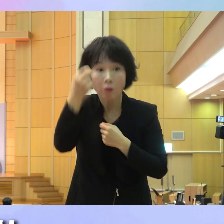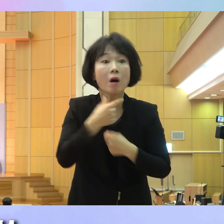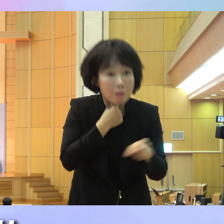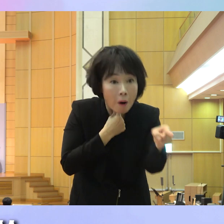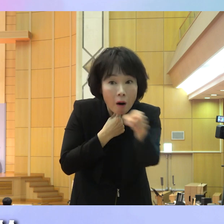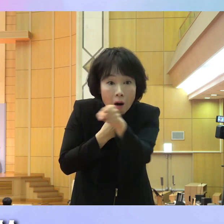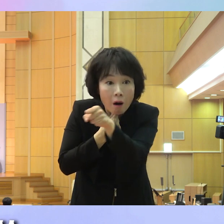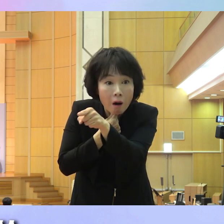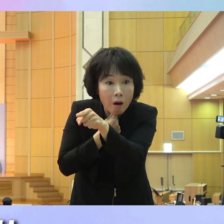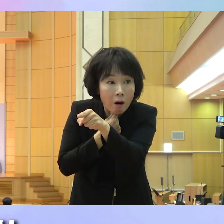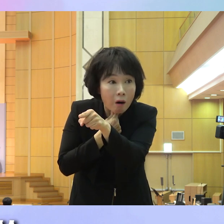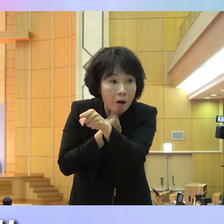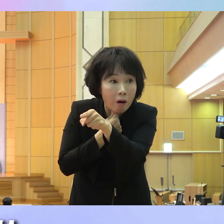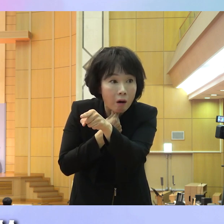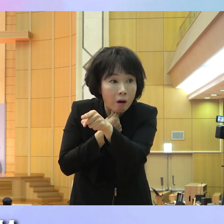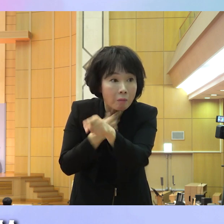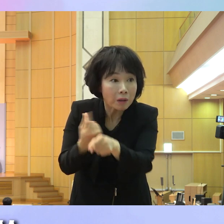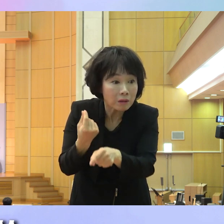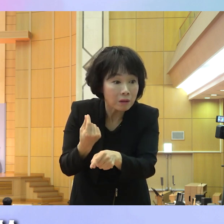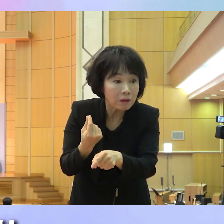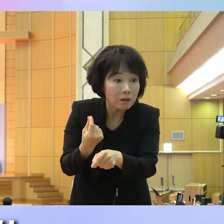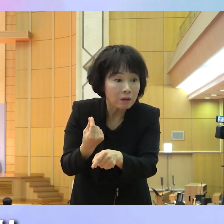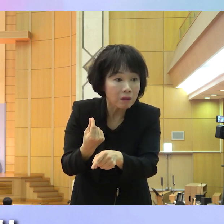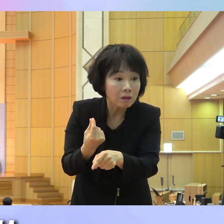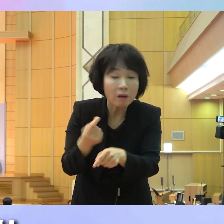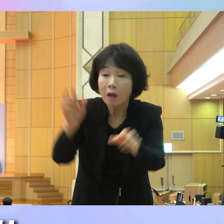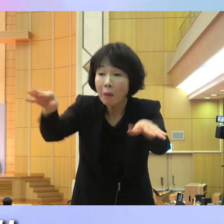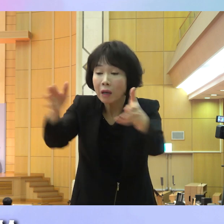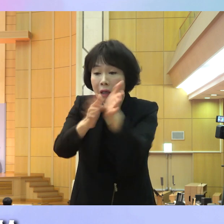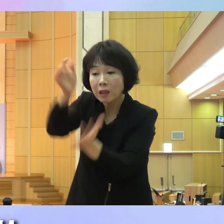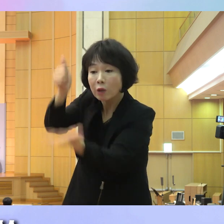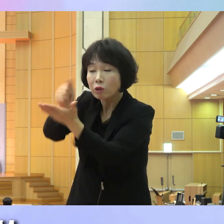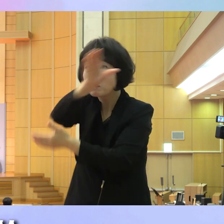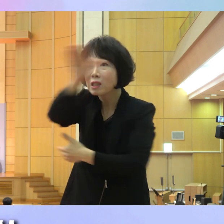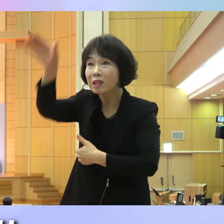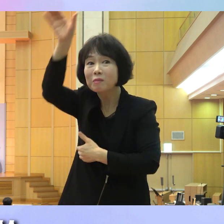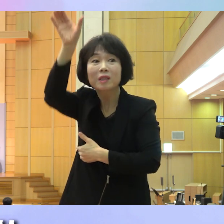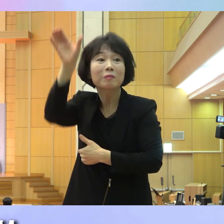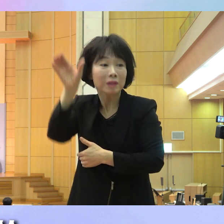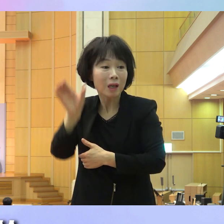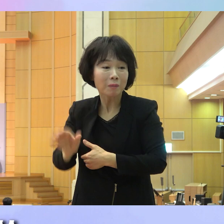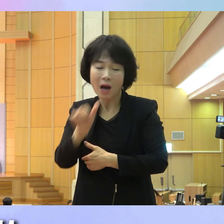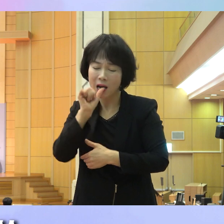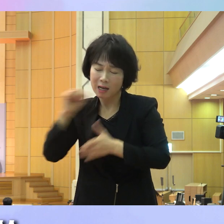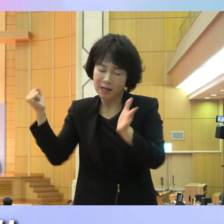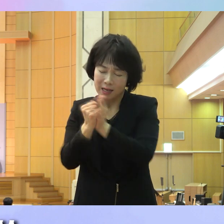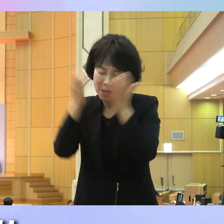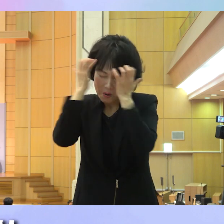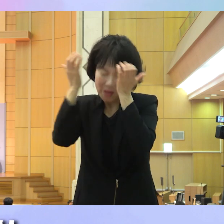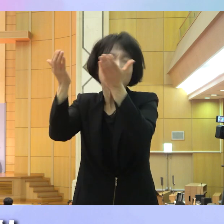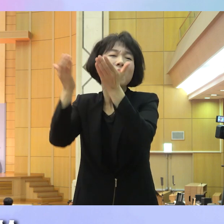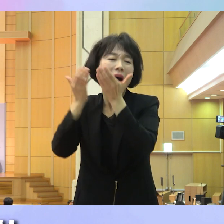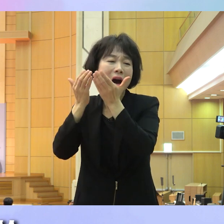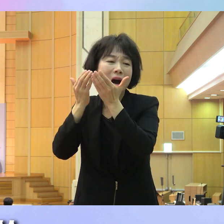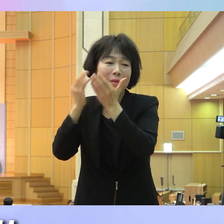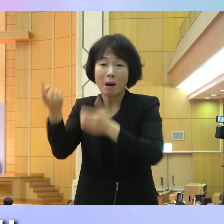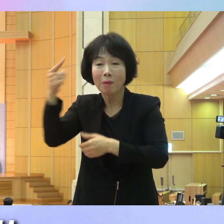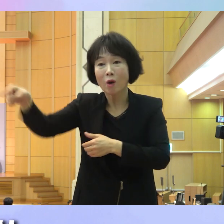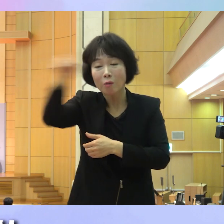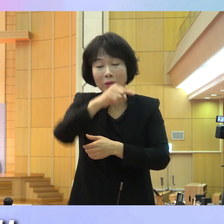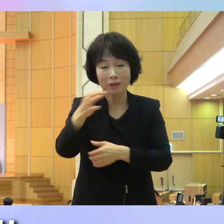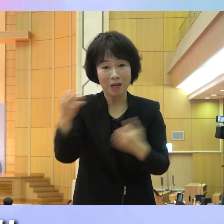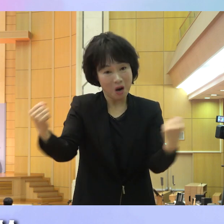예수님이 십자가의 고난을 통해서 우리에게 영생과 건강과 부요와 우리에게 복을